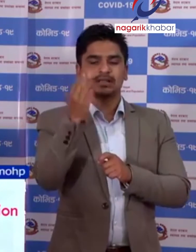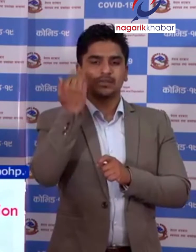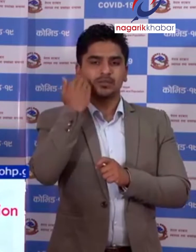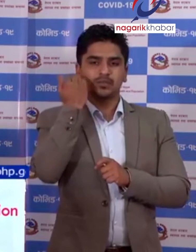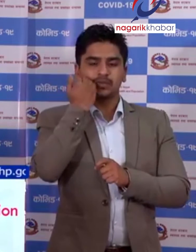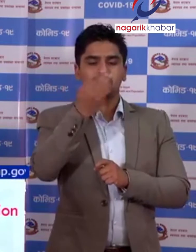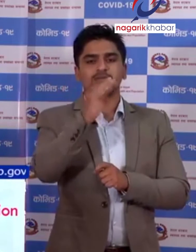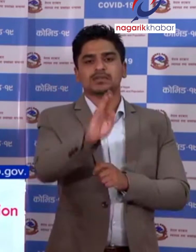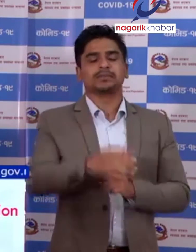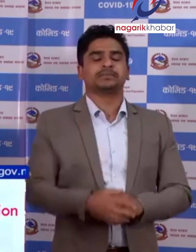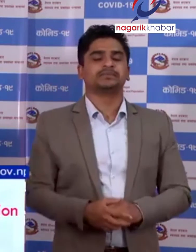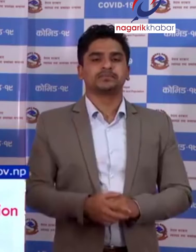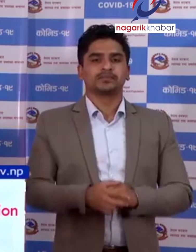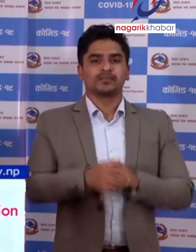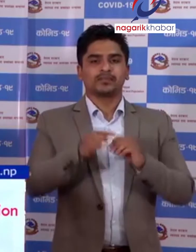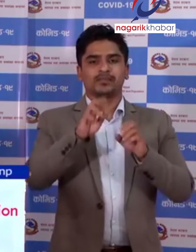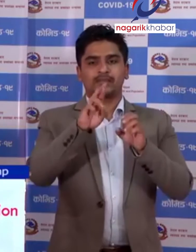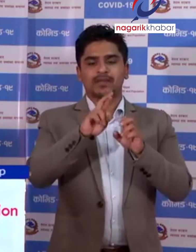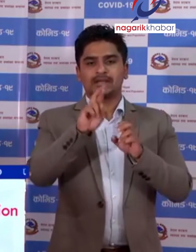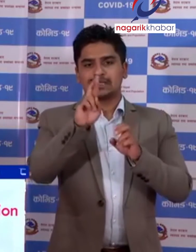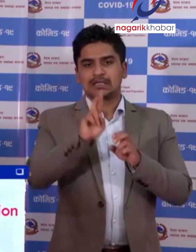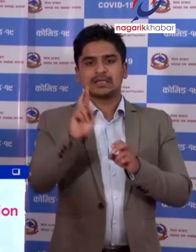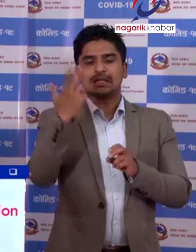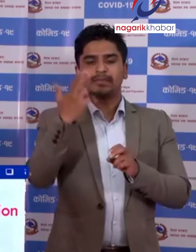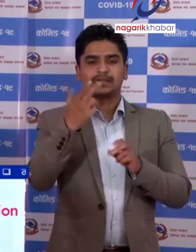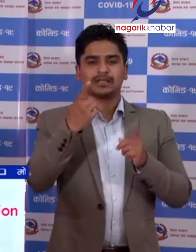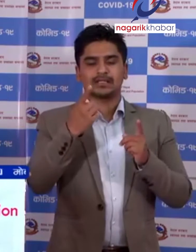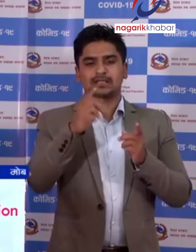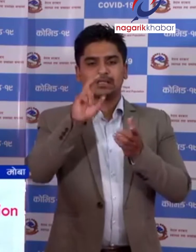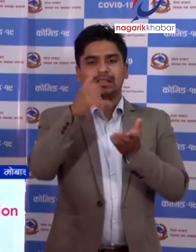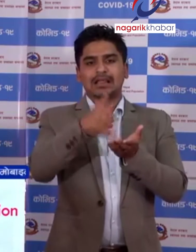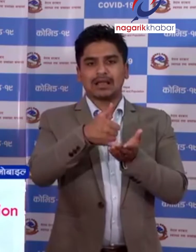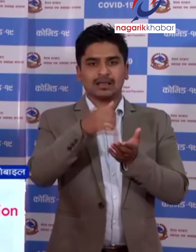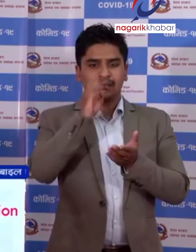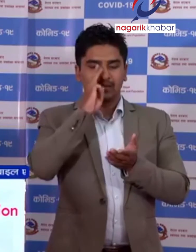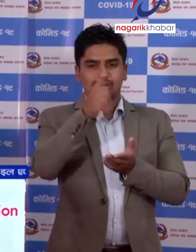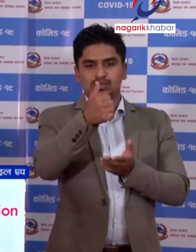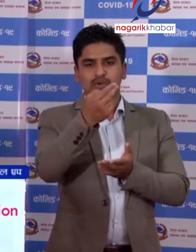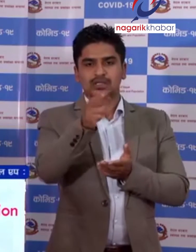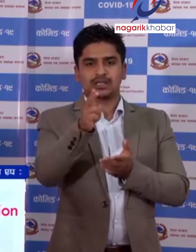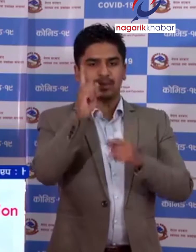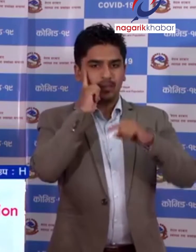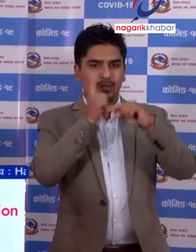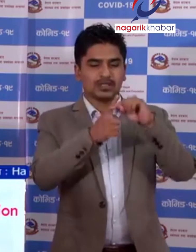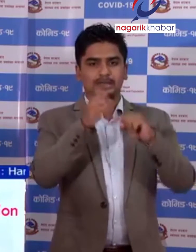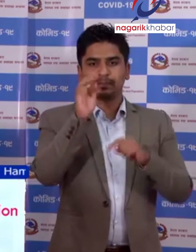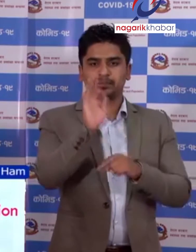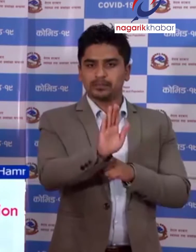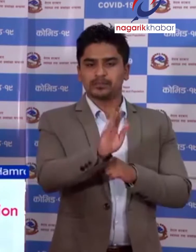हुनुहुन्छ। राति स्वास्थ्य विज्ञान प्रतिष्ठान दाङ में 6 जना को पॉजिटिव आएको